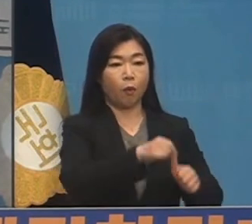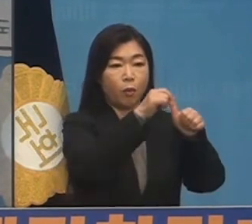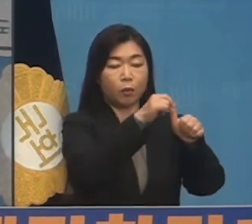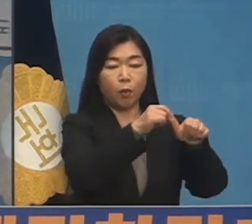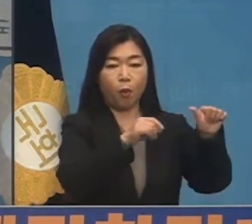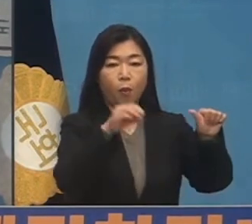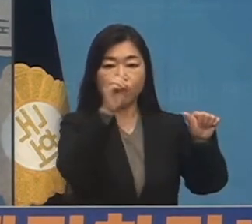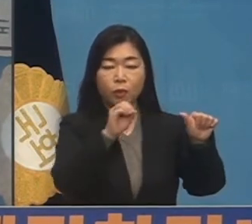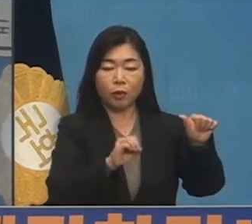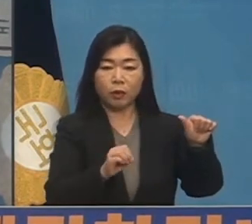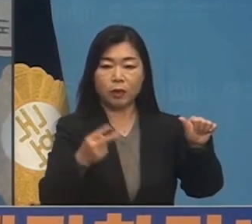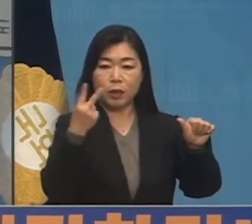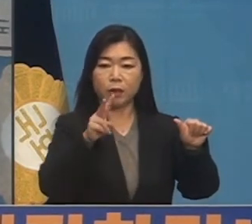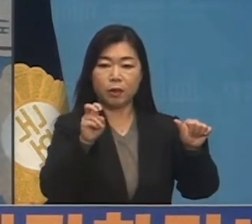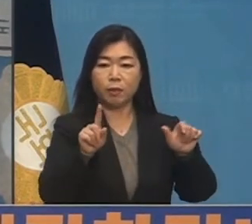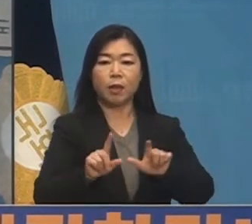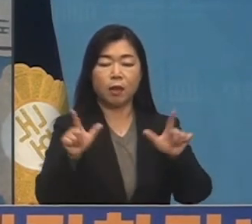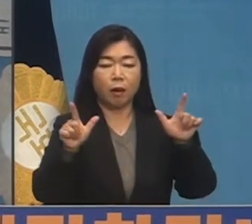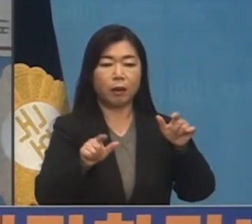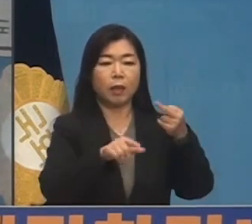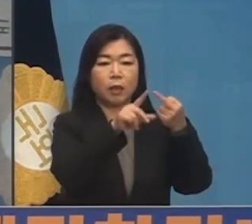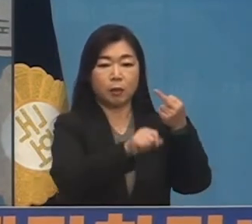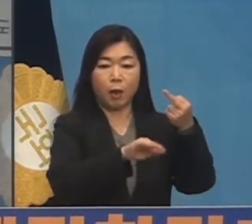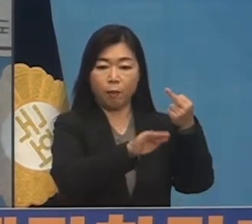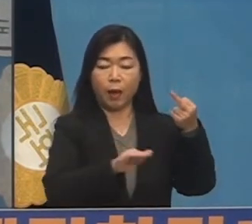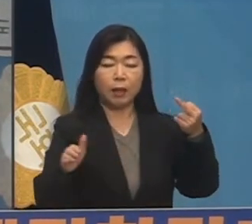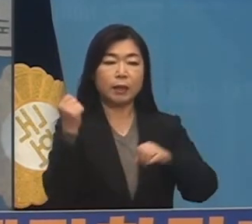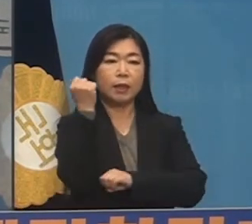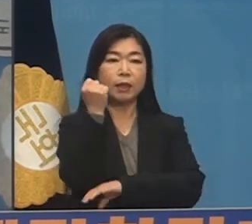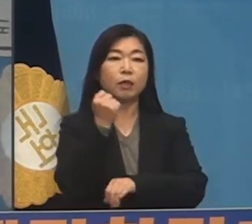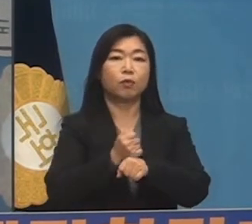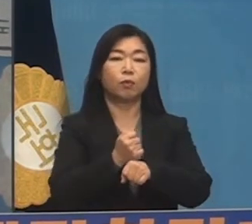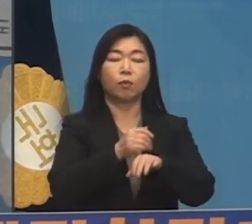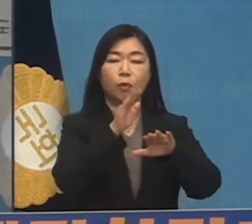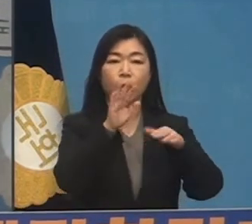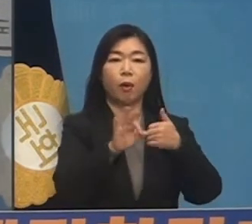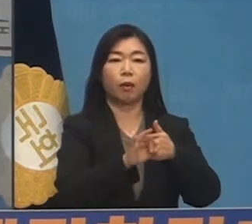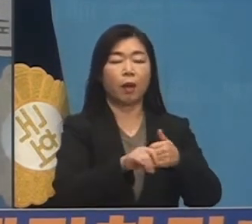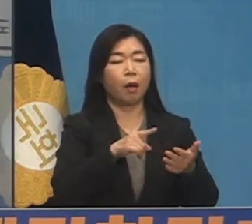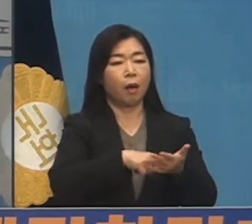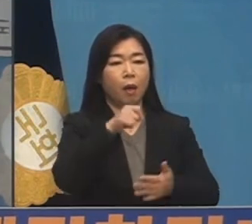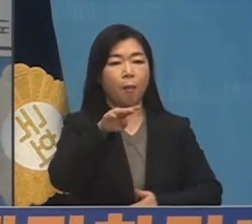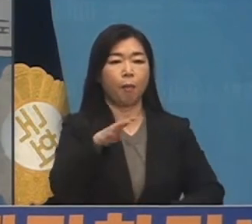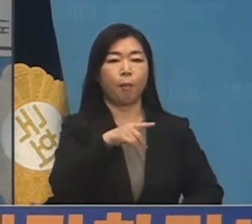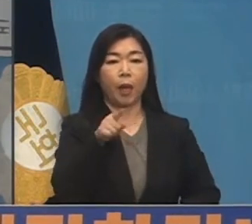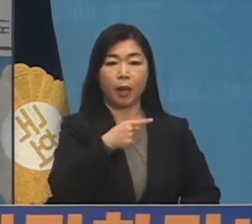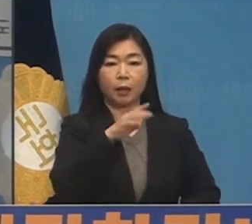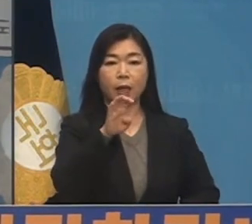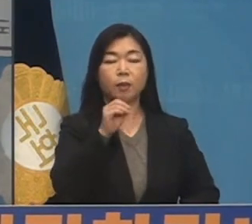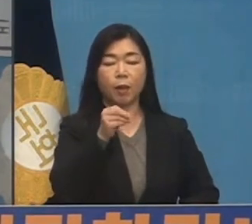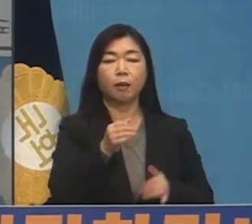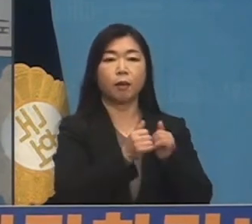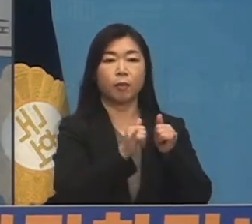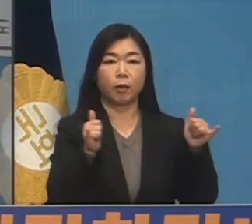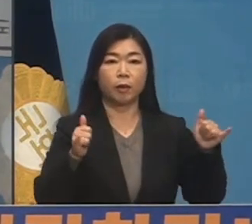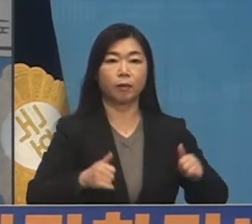고용률 5%포인트를 2021년 말 기준 취업자 숫자에 적용하면 약 140만 명입니다.